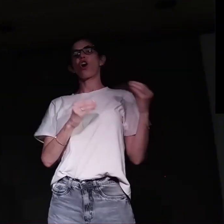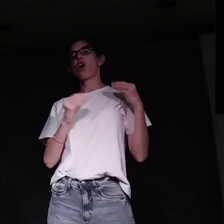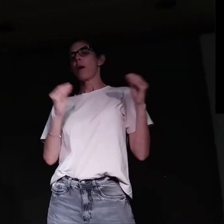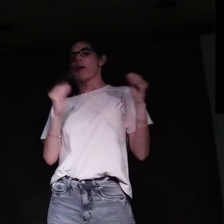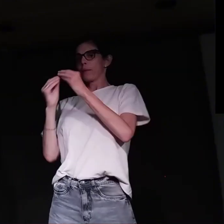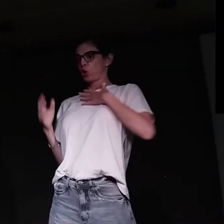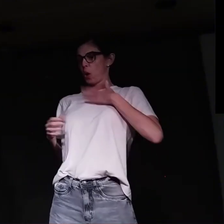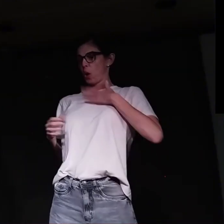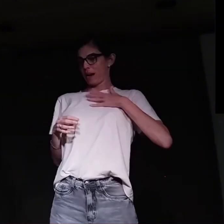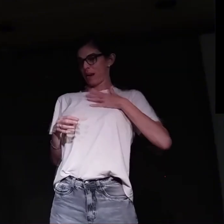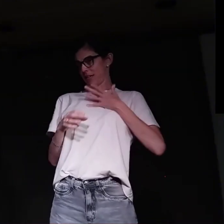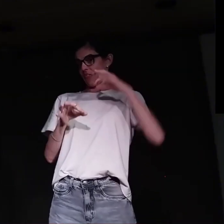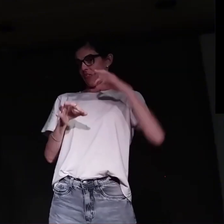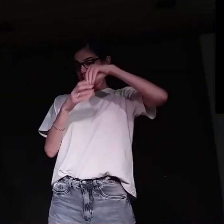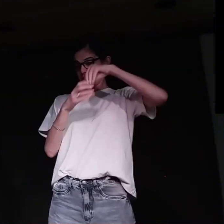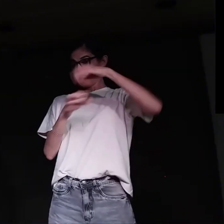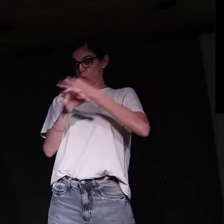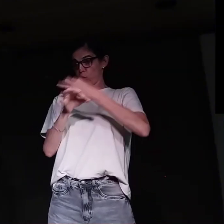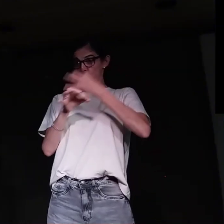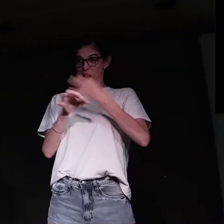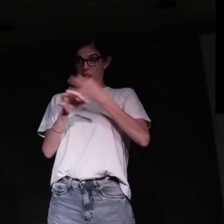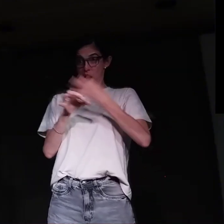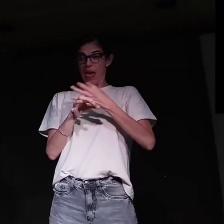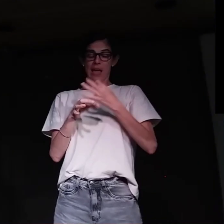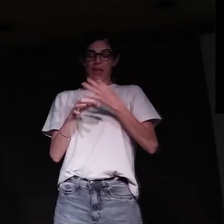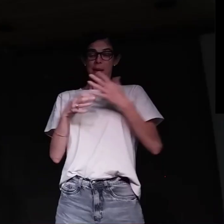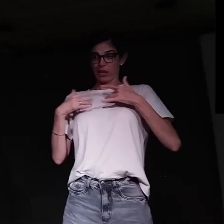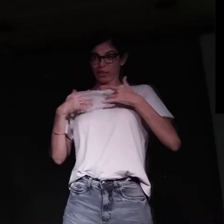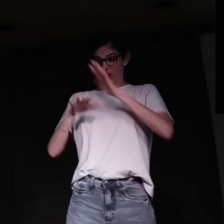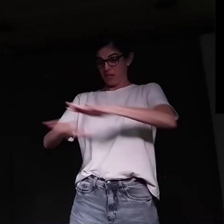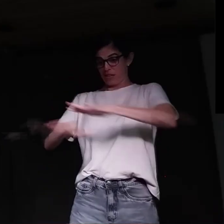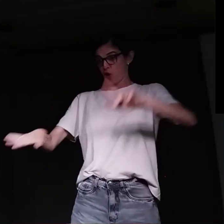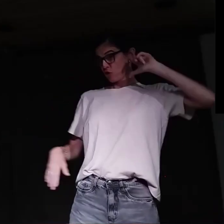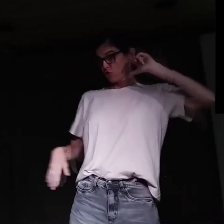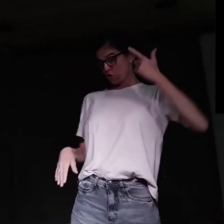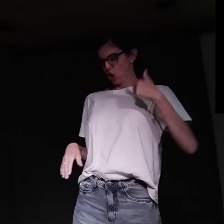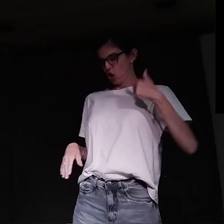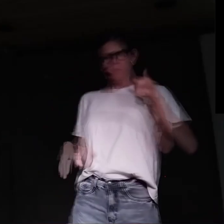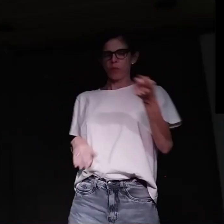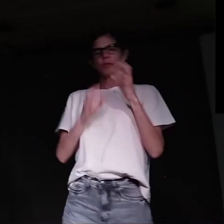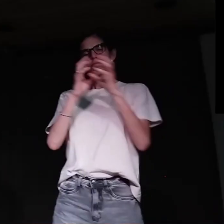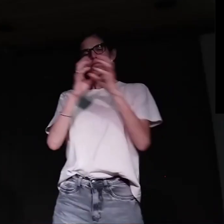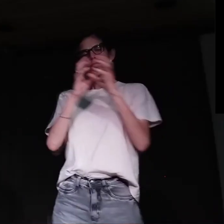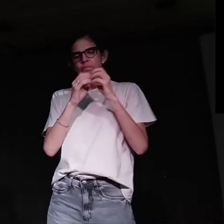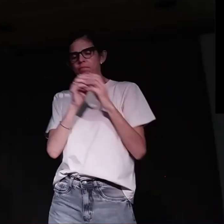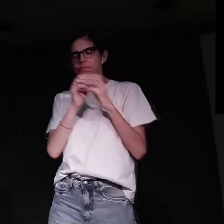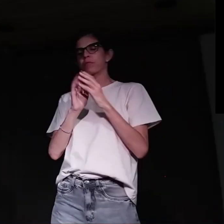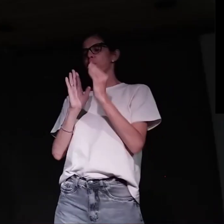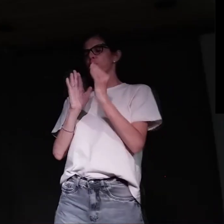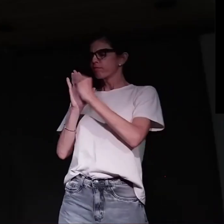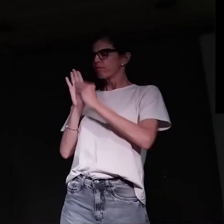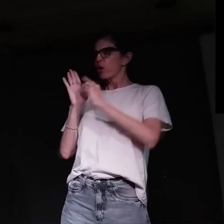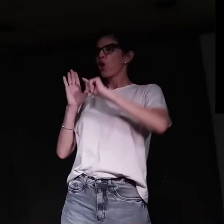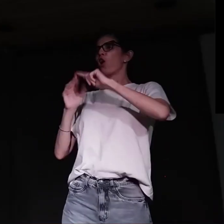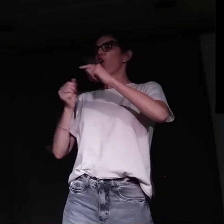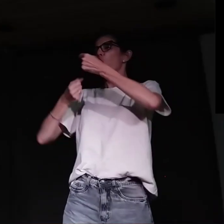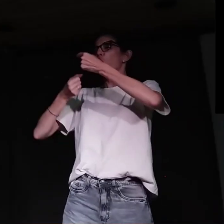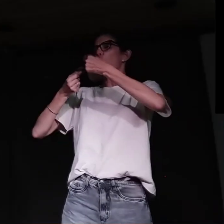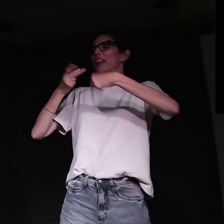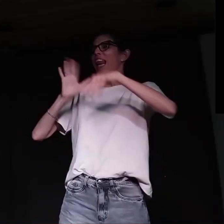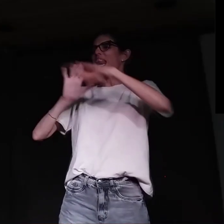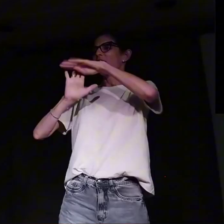hace poco yo estuve con mis compañeros dentro de la escuela, con mis compañeros sordos